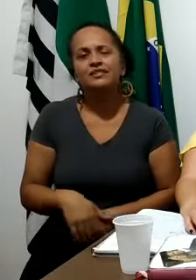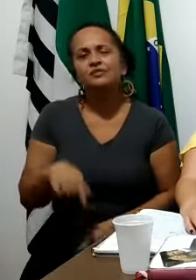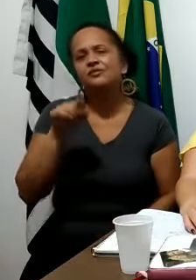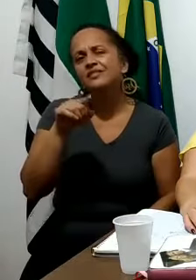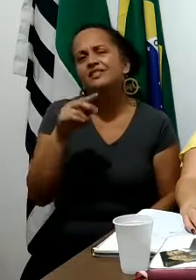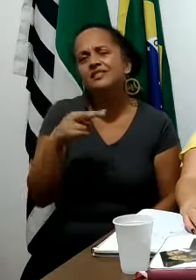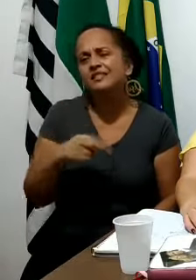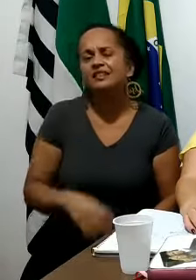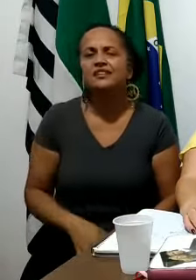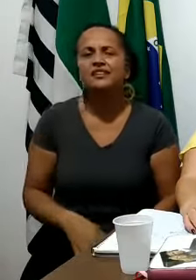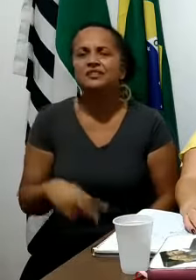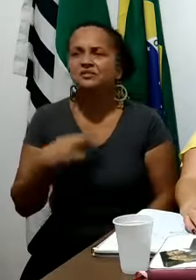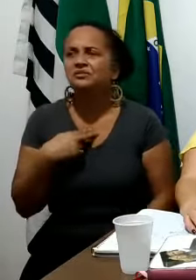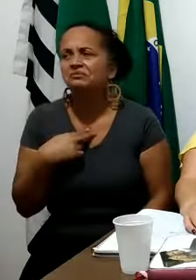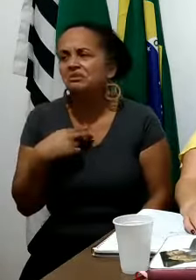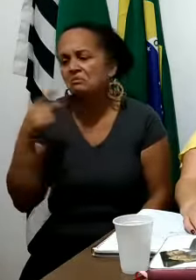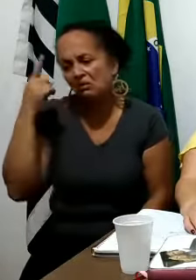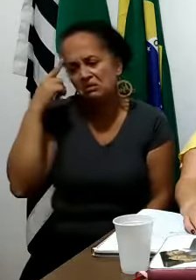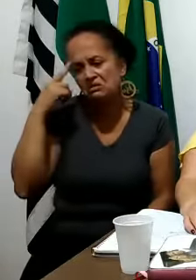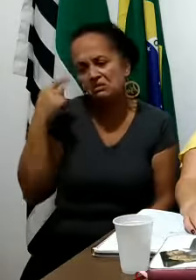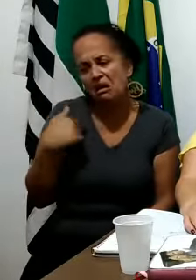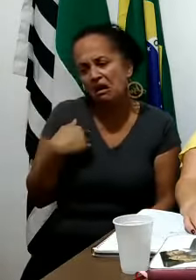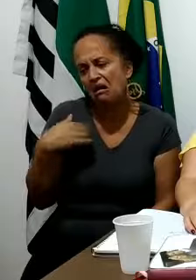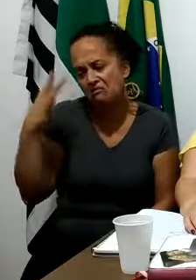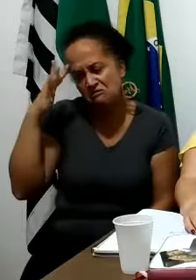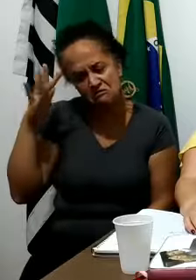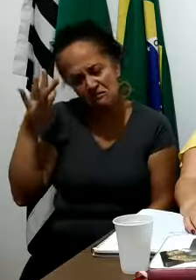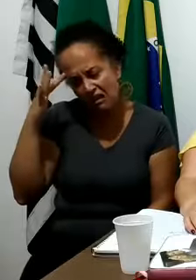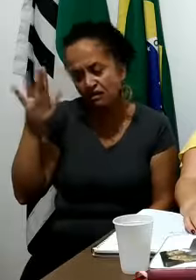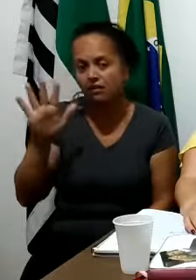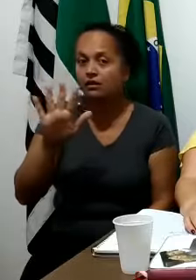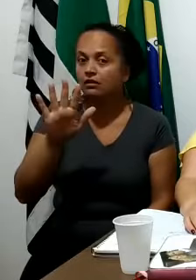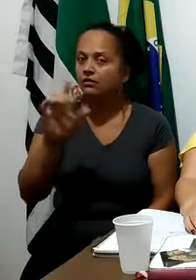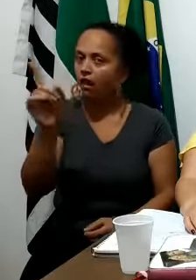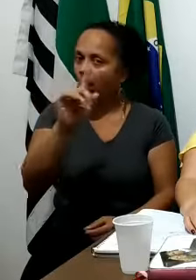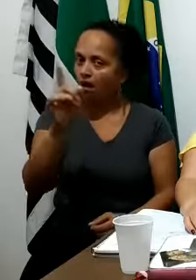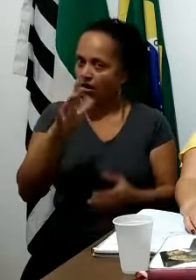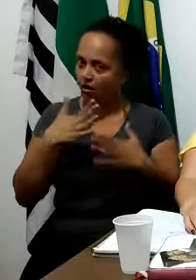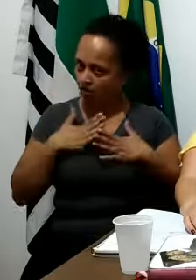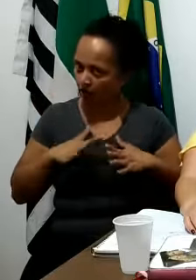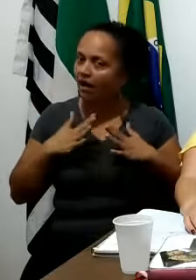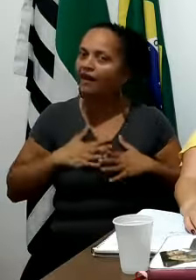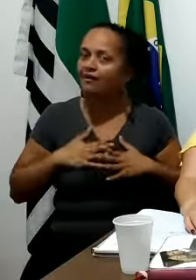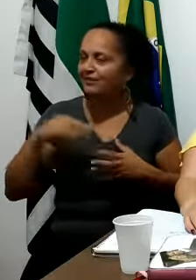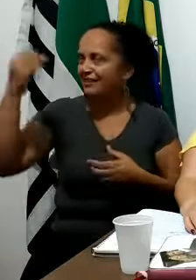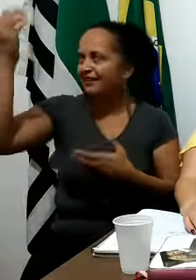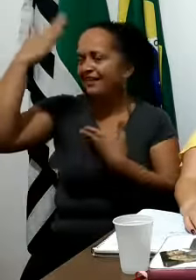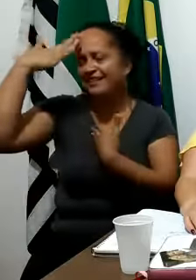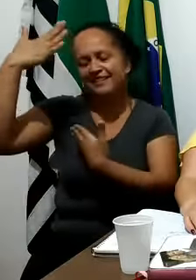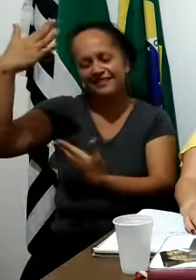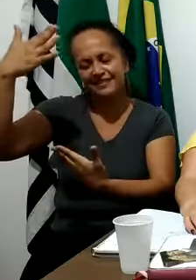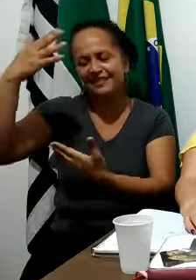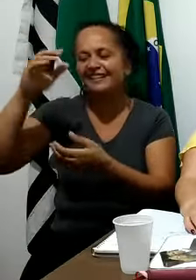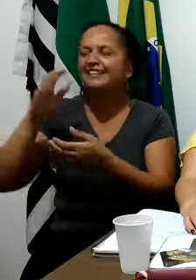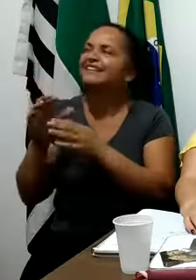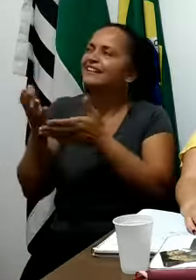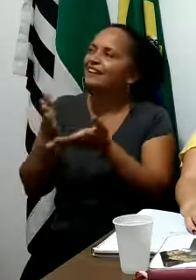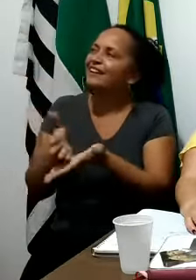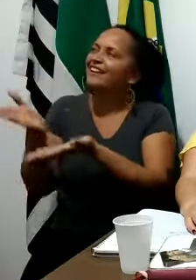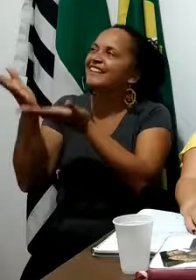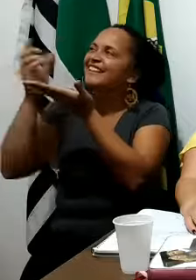assim, mas eu não faço muito bem, mas eu não, irmãos, é a graça. Retribua o que você recebeu do Senhor. Retribua o que